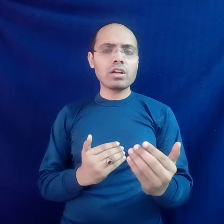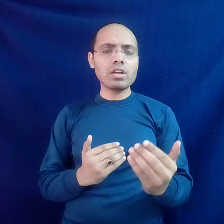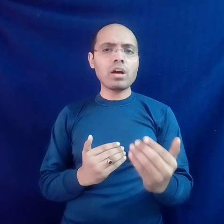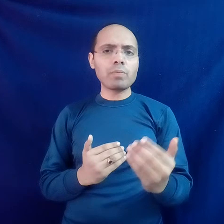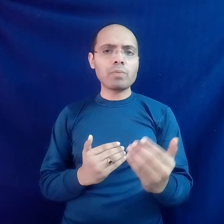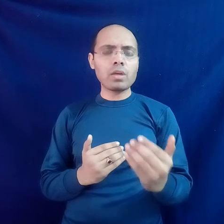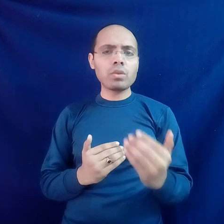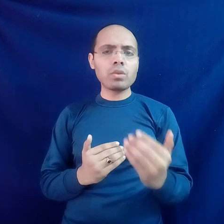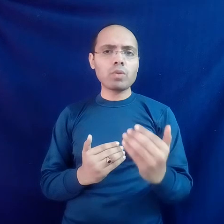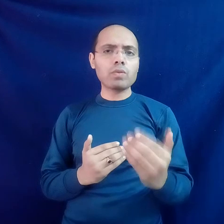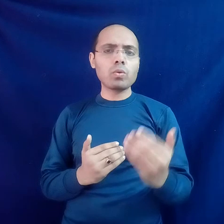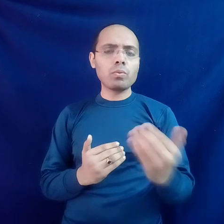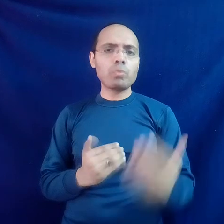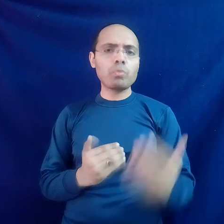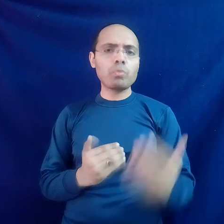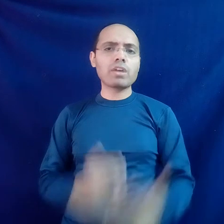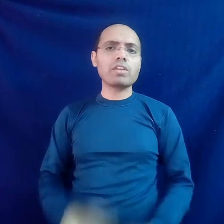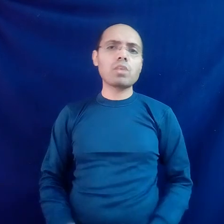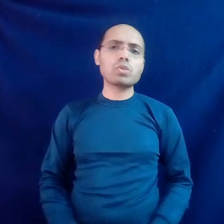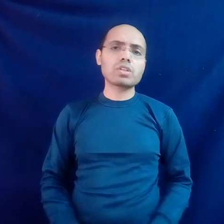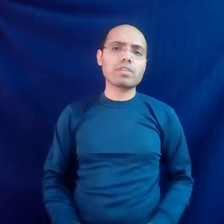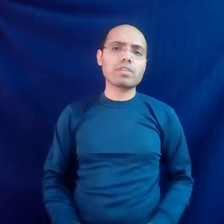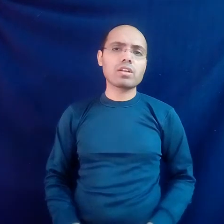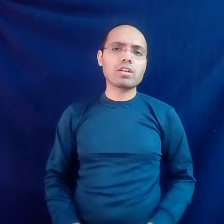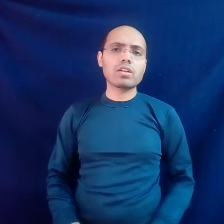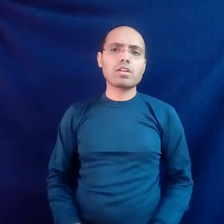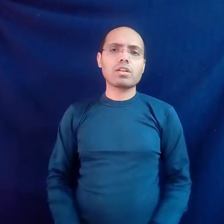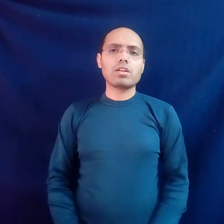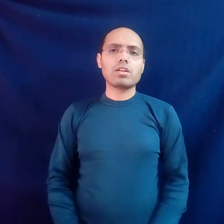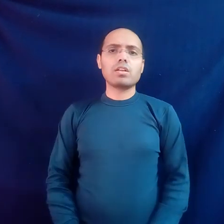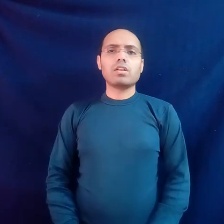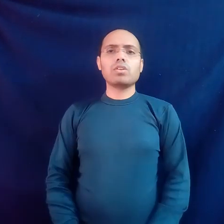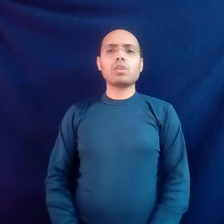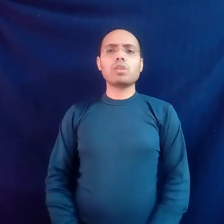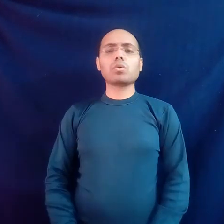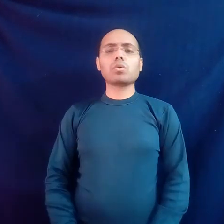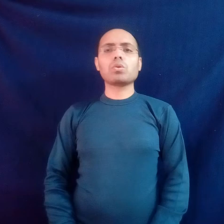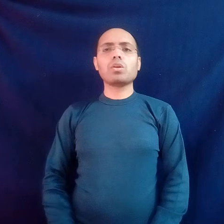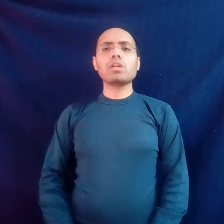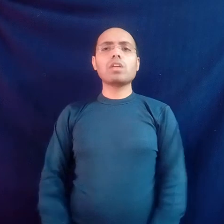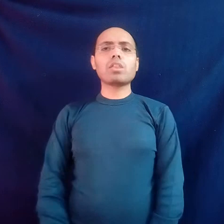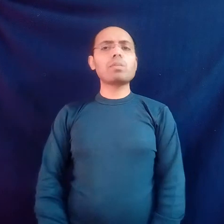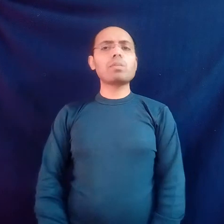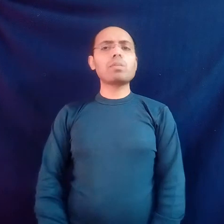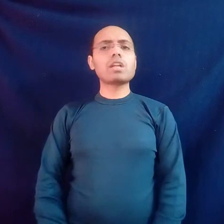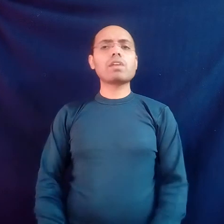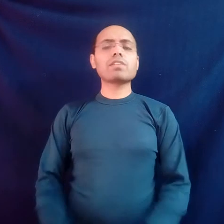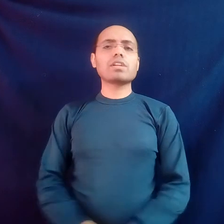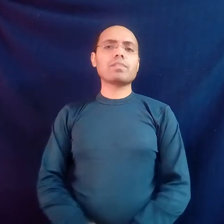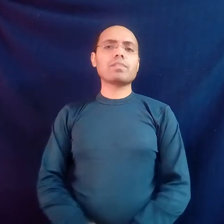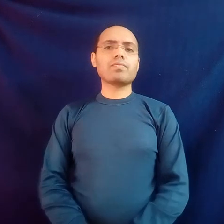या अपने कोई स्वार्थ को पूरा करने की कोशिश करना। जी हाँ दोस्तों, ये सब भी तांत्रिक करते हैं।